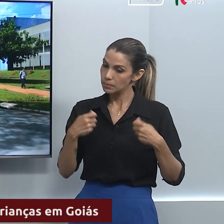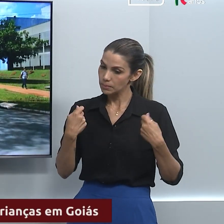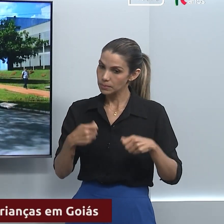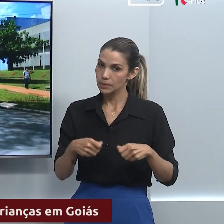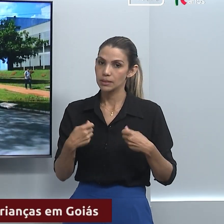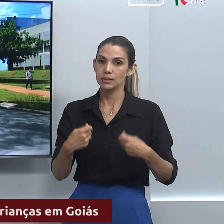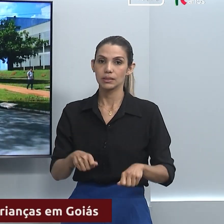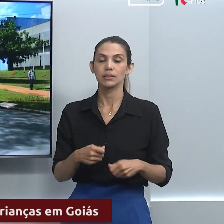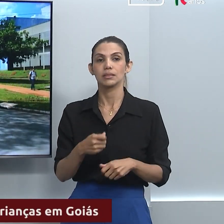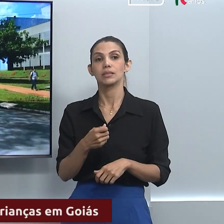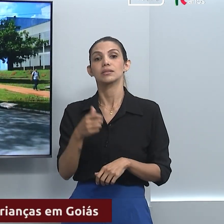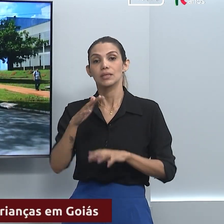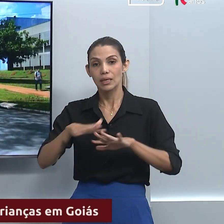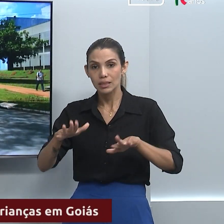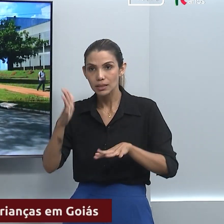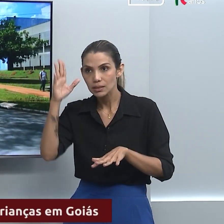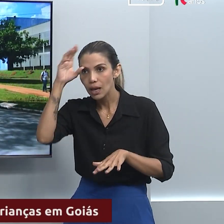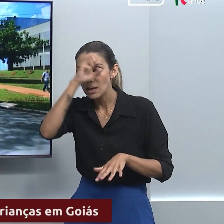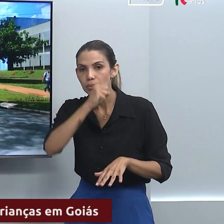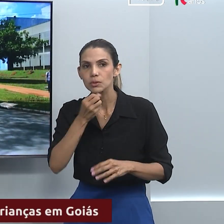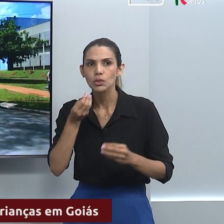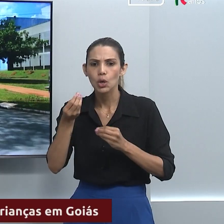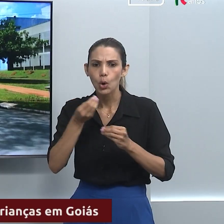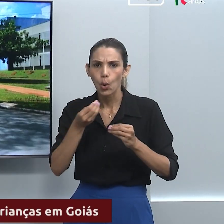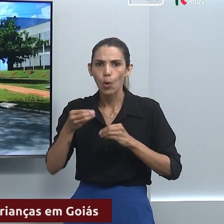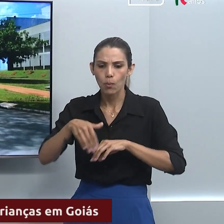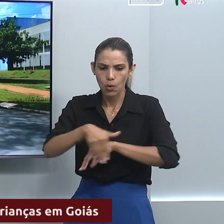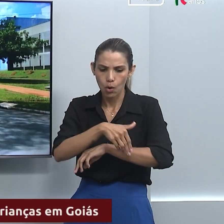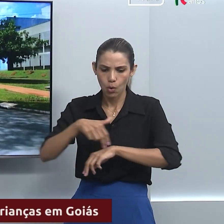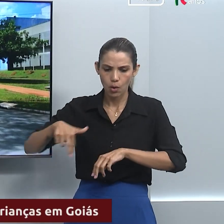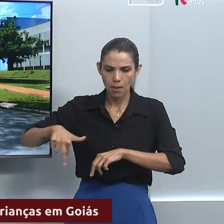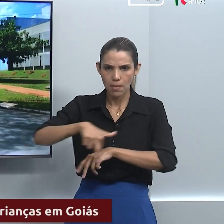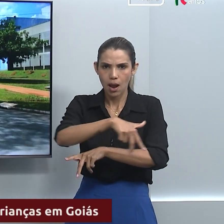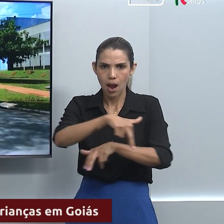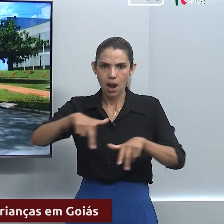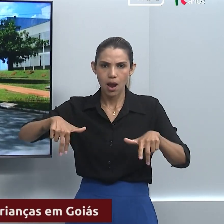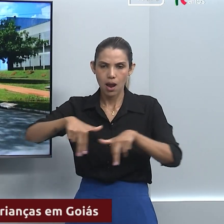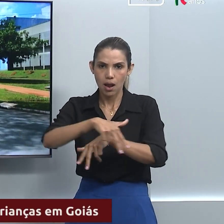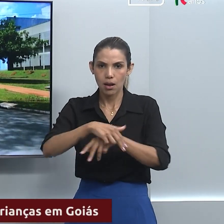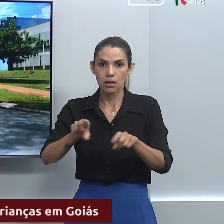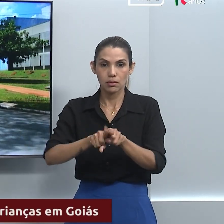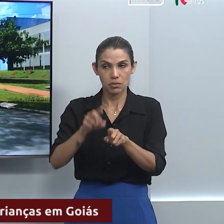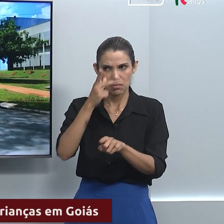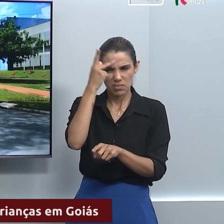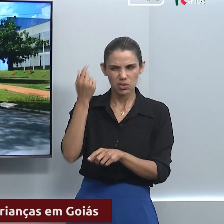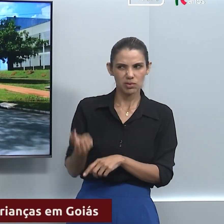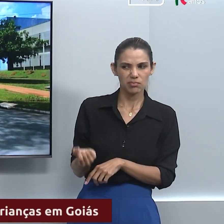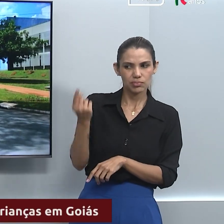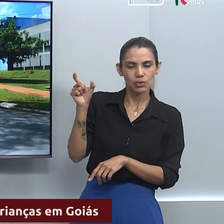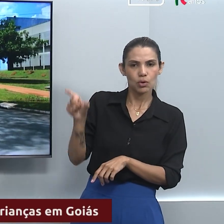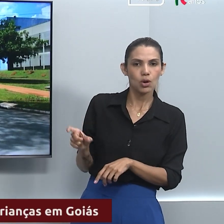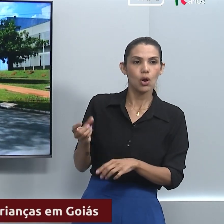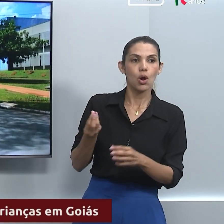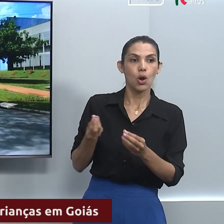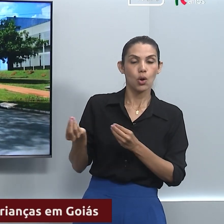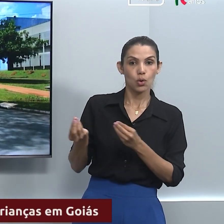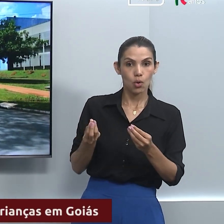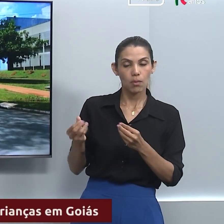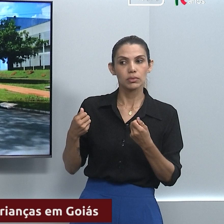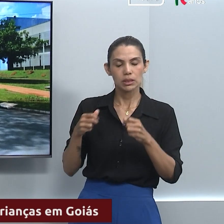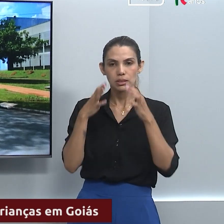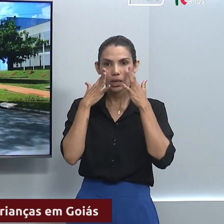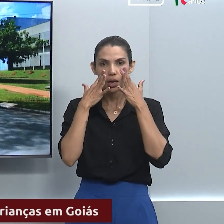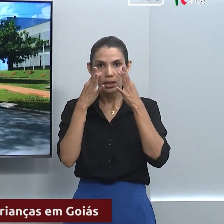total noção de como atravessar uma rua, sobre como se comportar perto de estranhos, e é isso que essa pesquisa traz